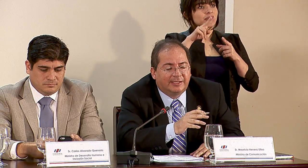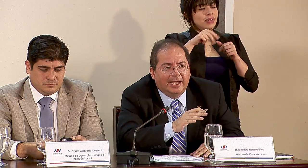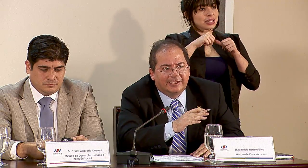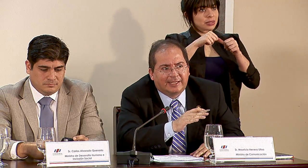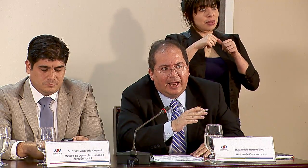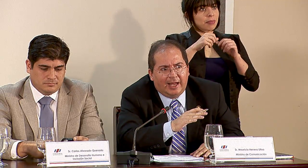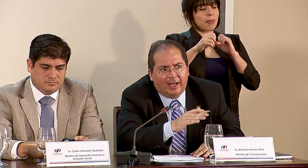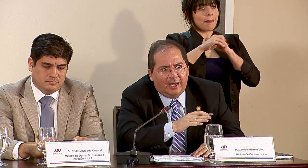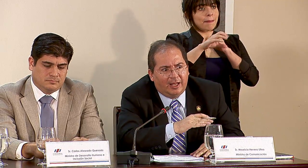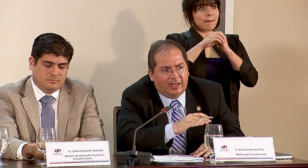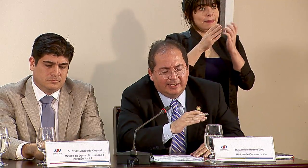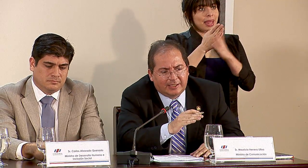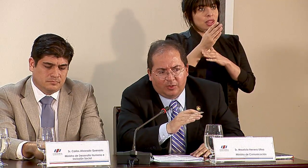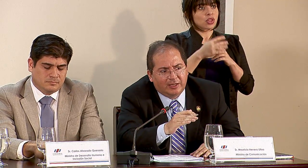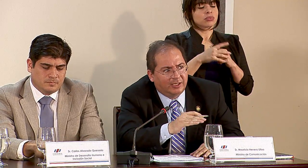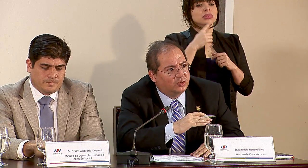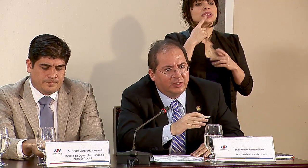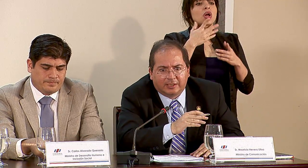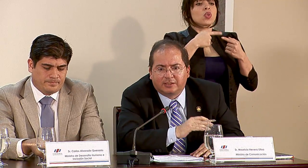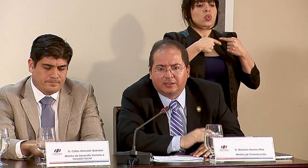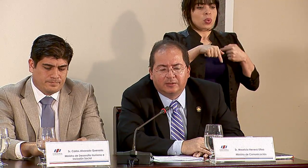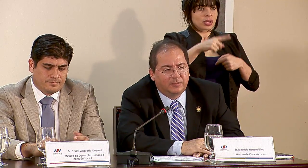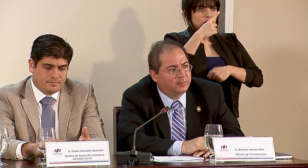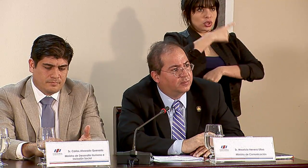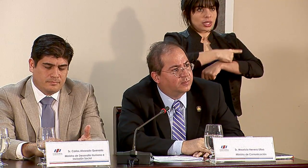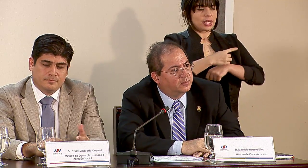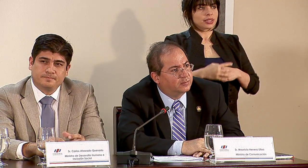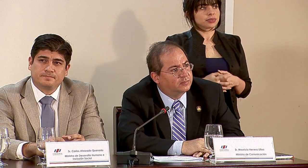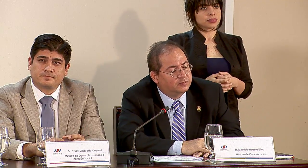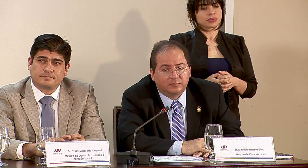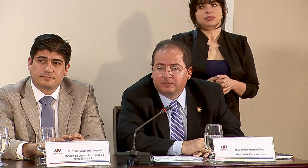si está está durante estos días sí